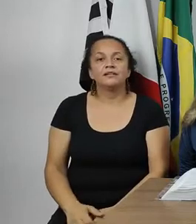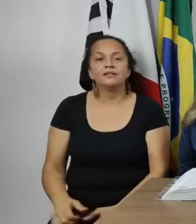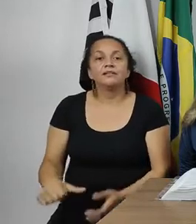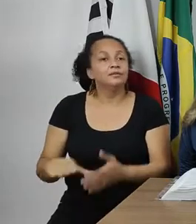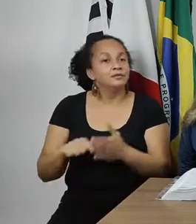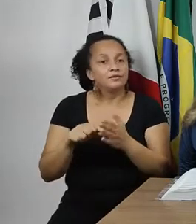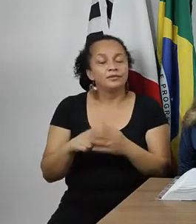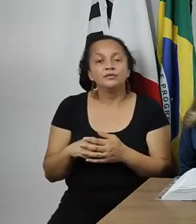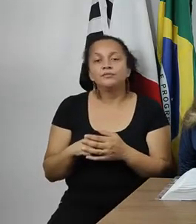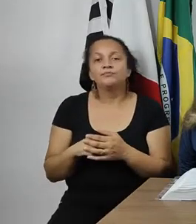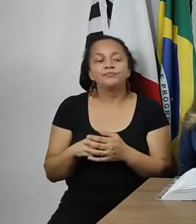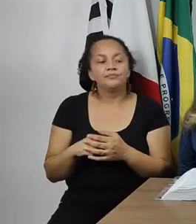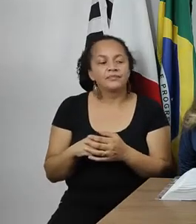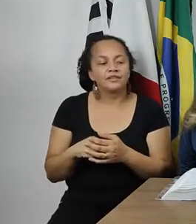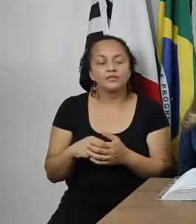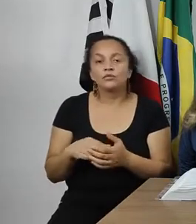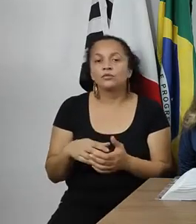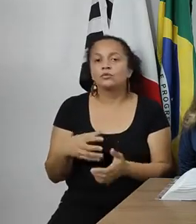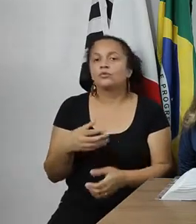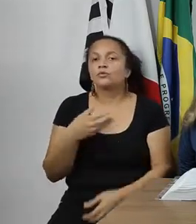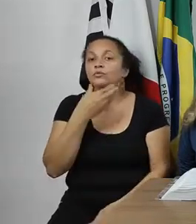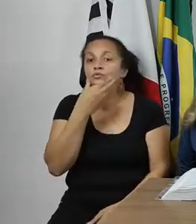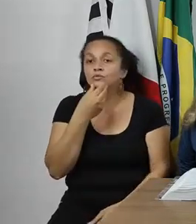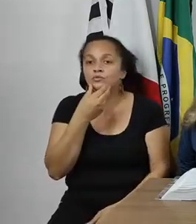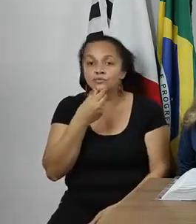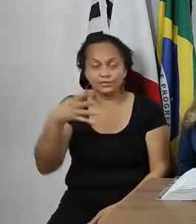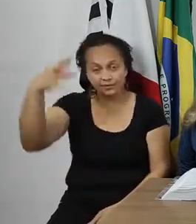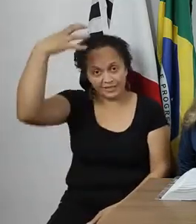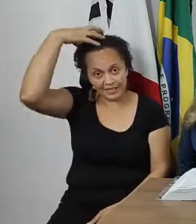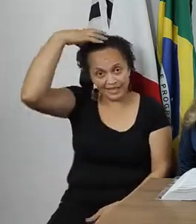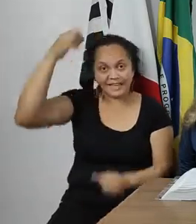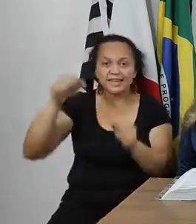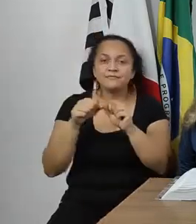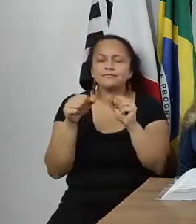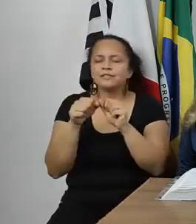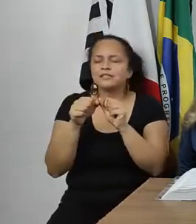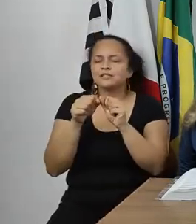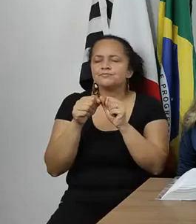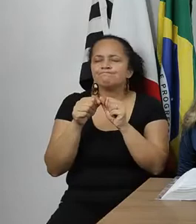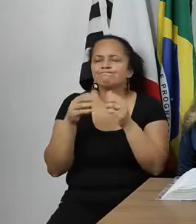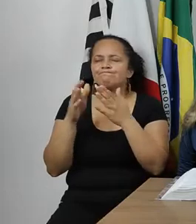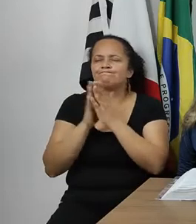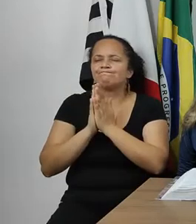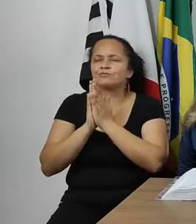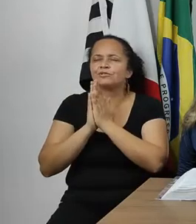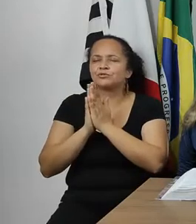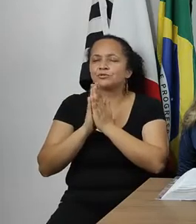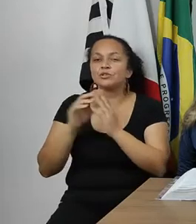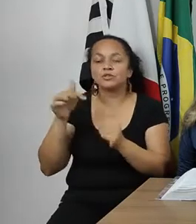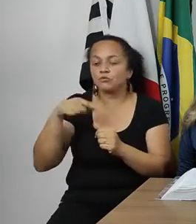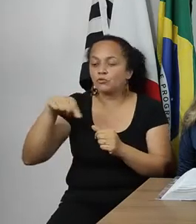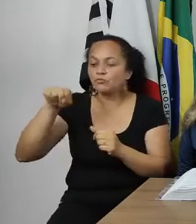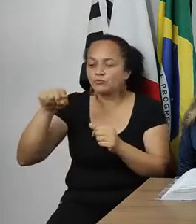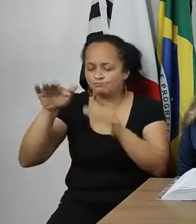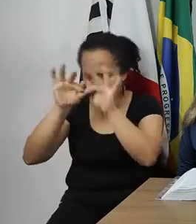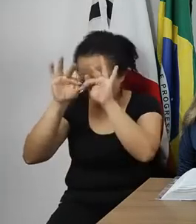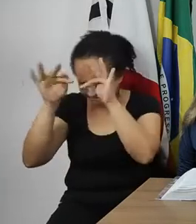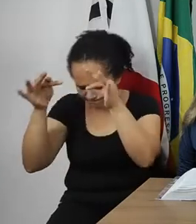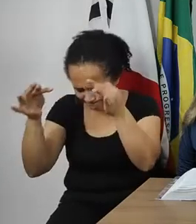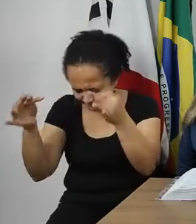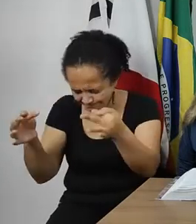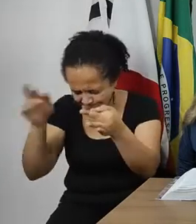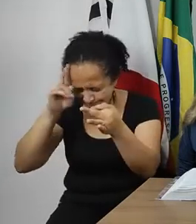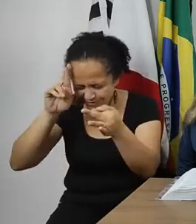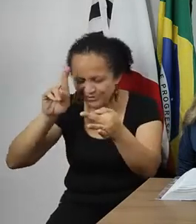Ezequias ouviu, que o rei Ezequias fez, teve uma atitude humilde diante da situação e foi recorrer